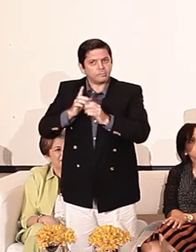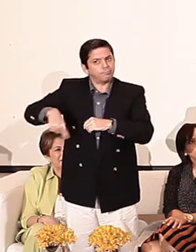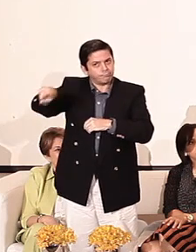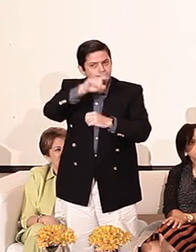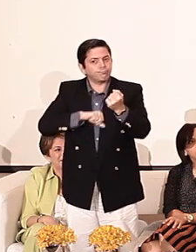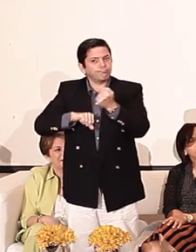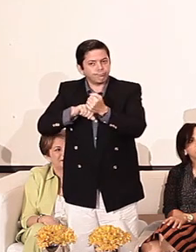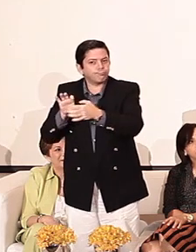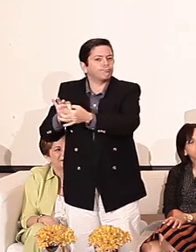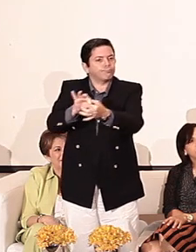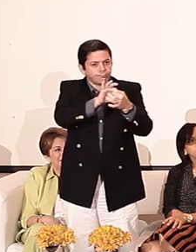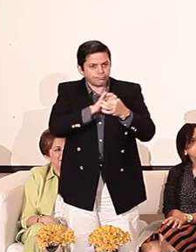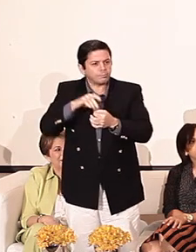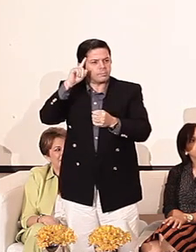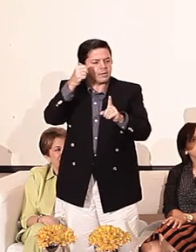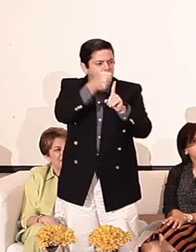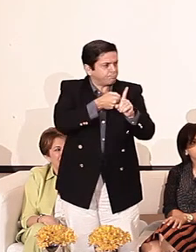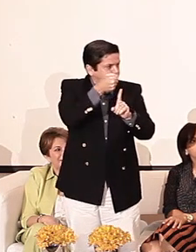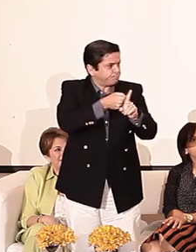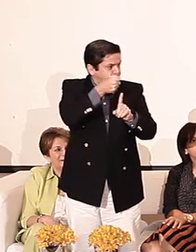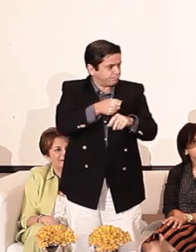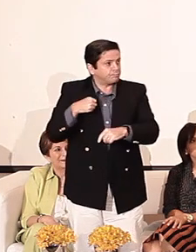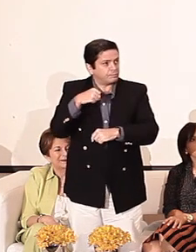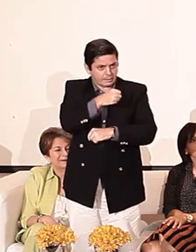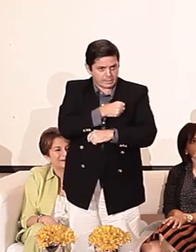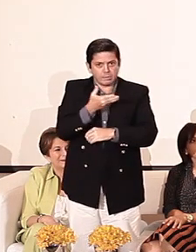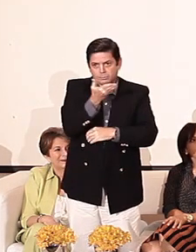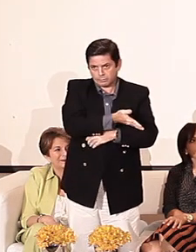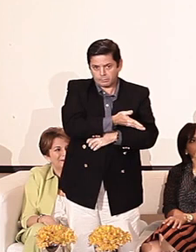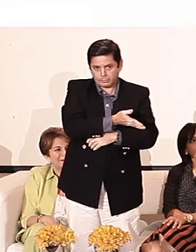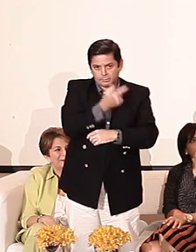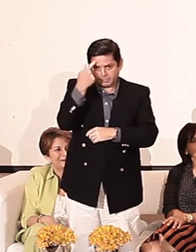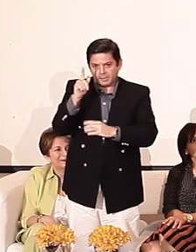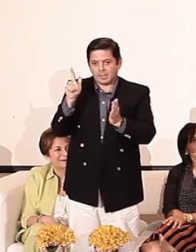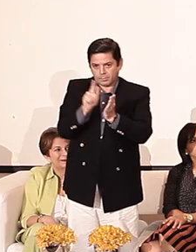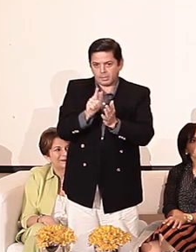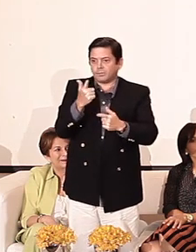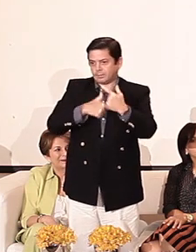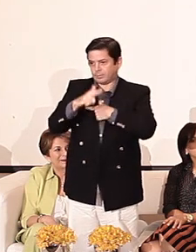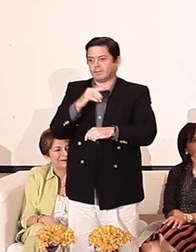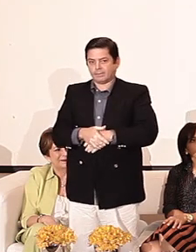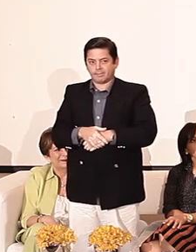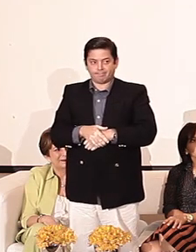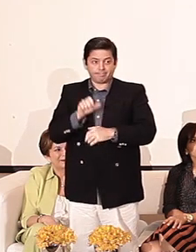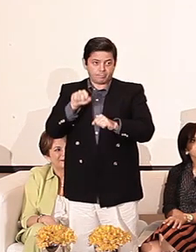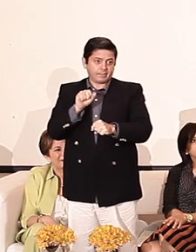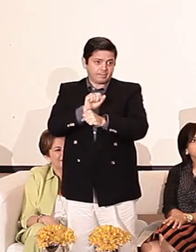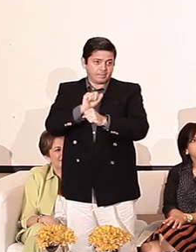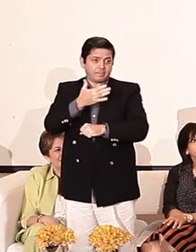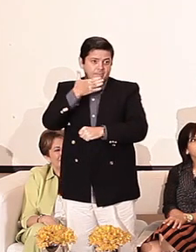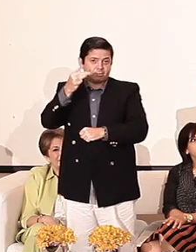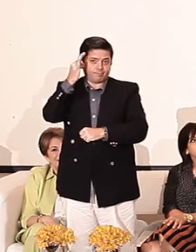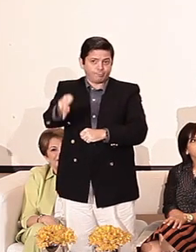en sus diferentes estatutos con respecto a las personas con discapacidad todos tenemos los mismos derechos las leyes tienen que